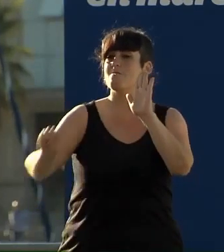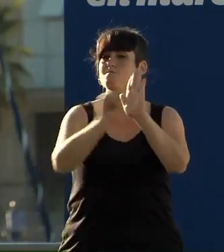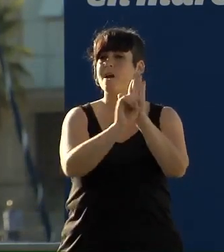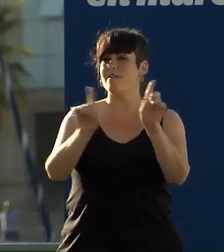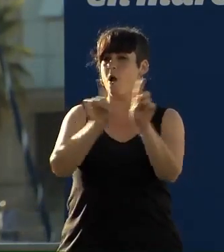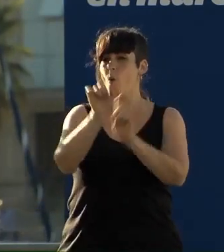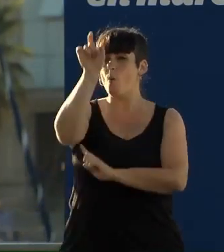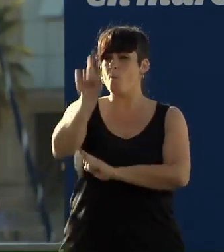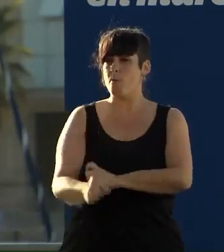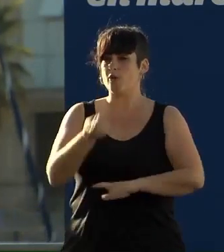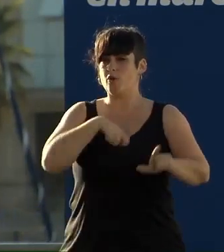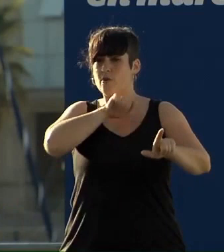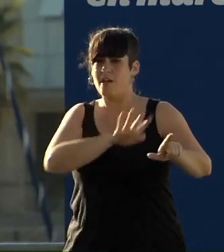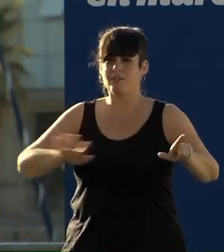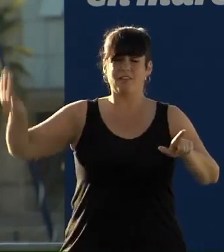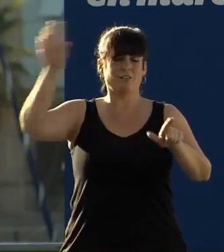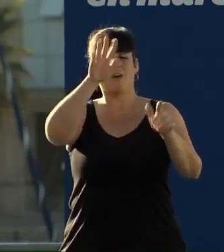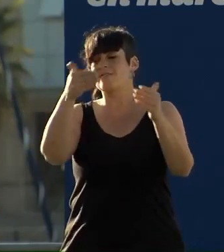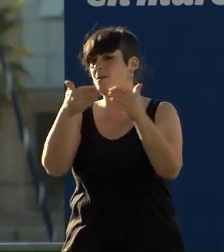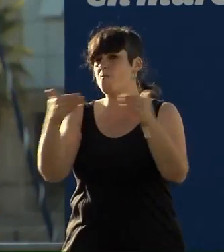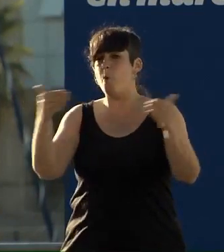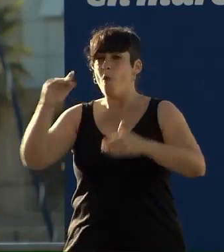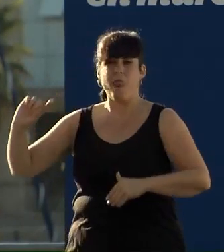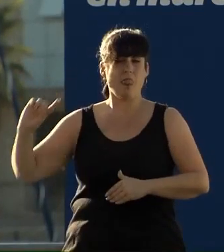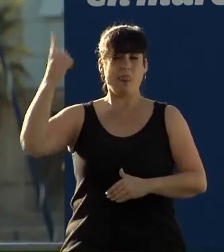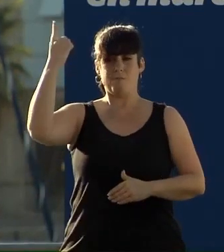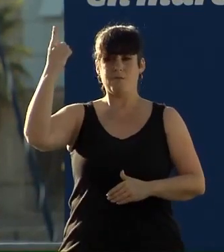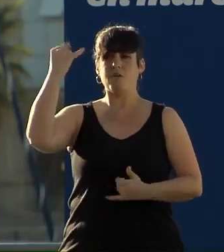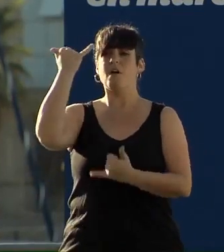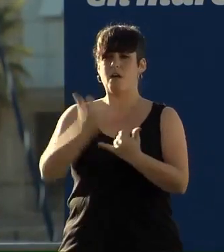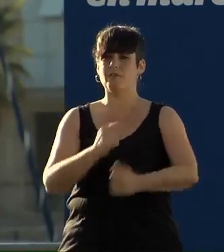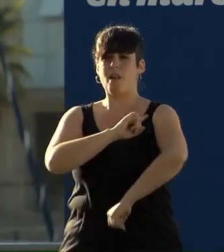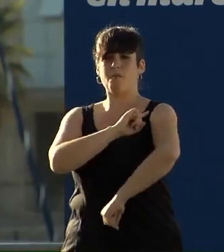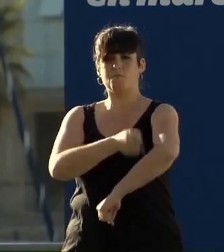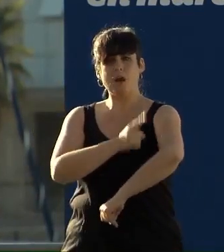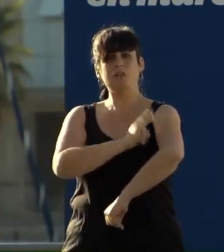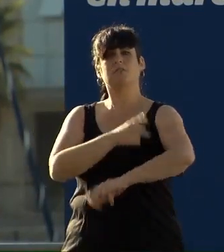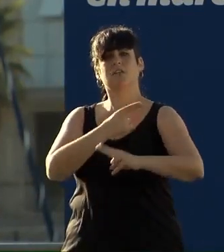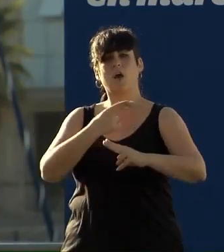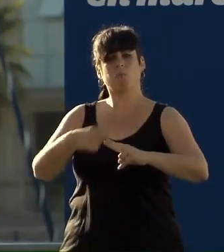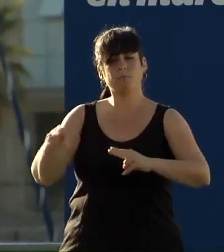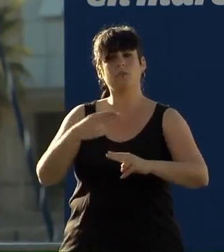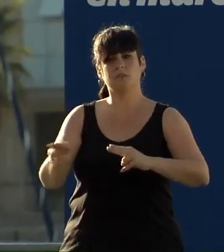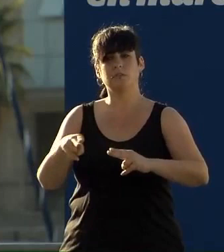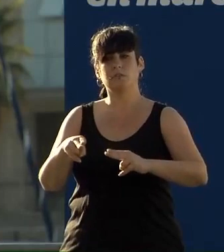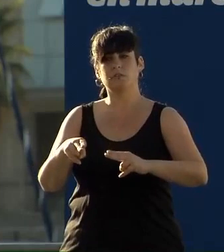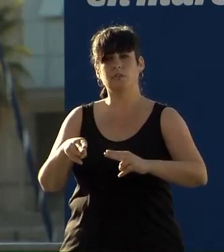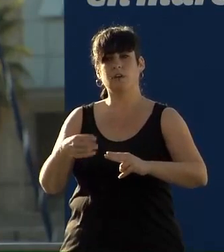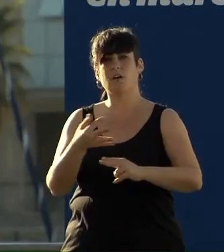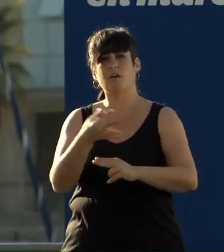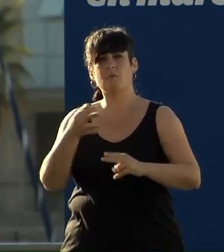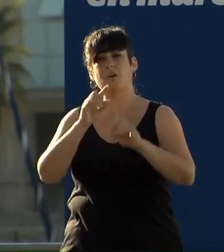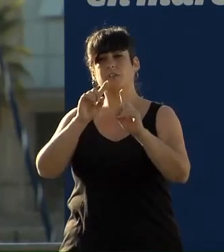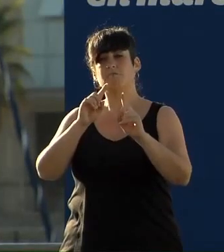español que tivo a lucidez e o coraxe político de comprender, de asumir e de levar á